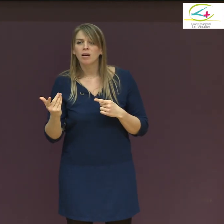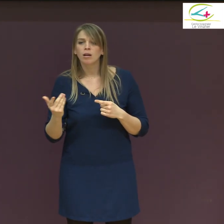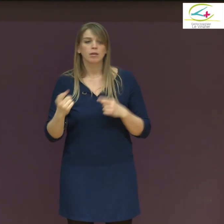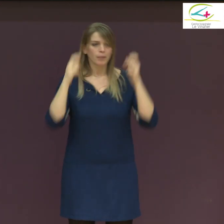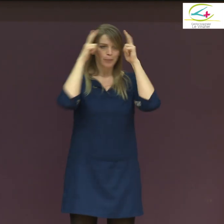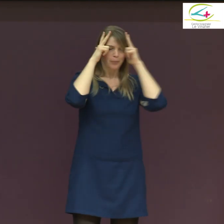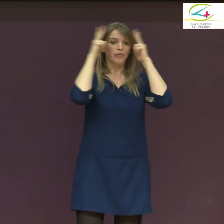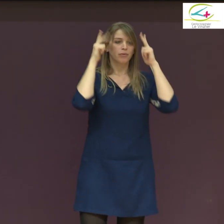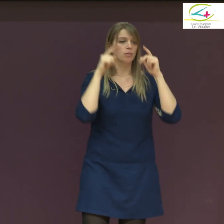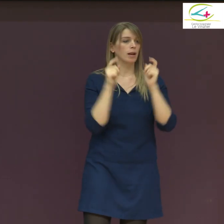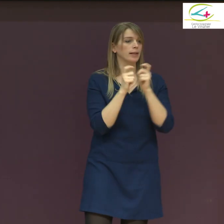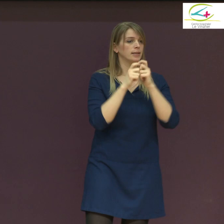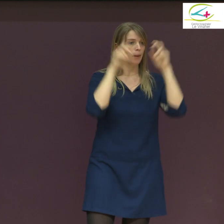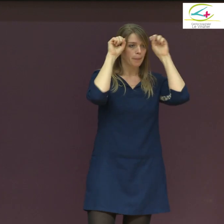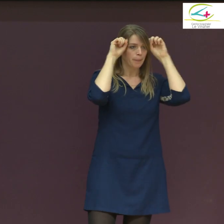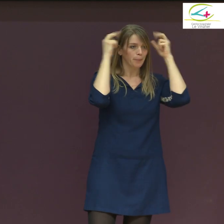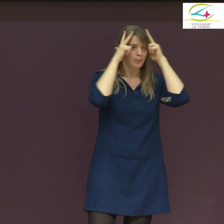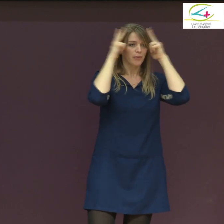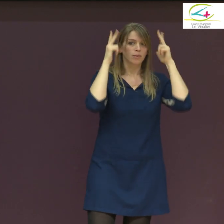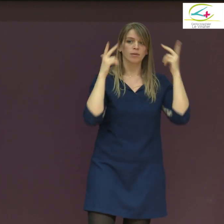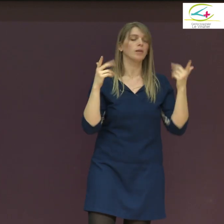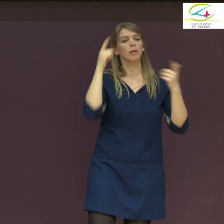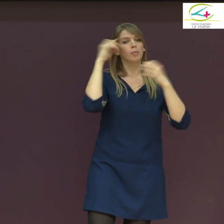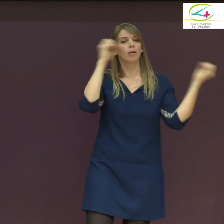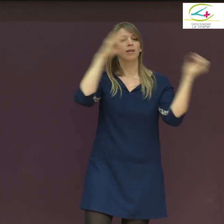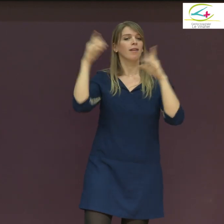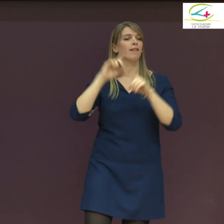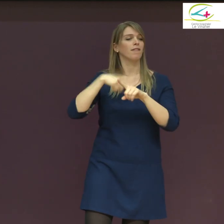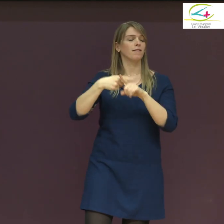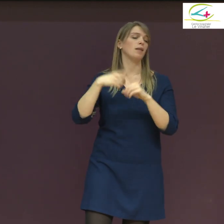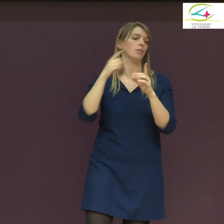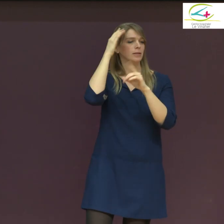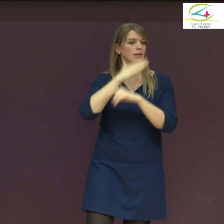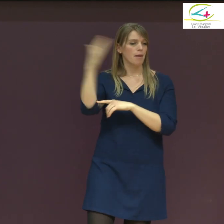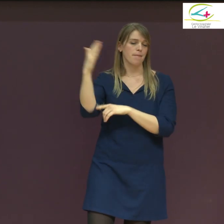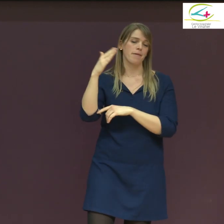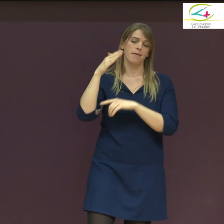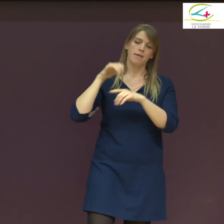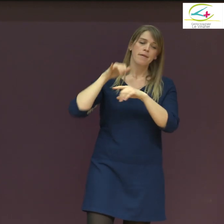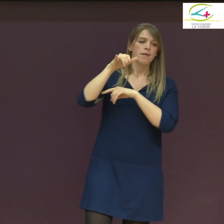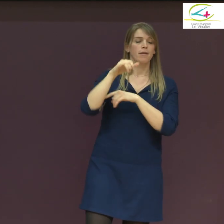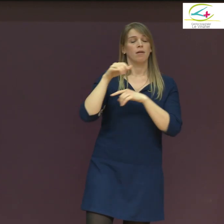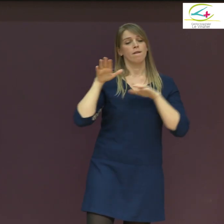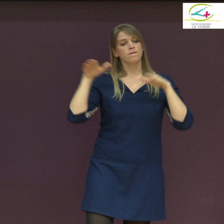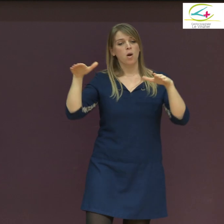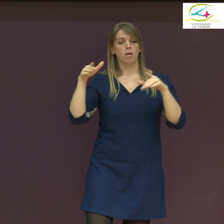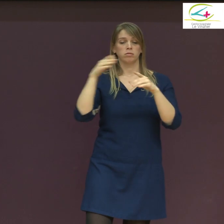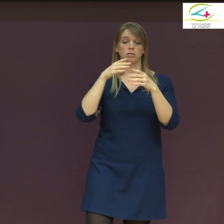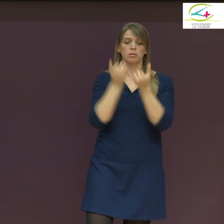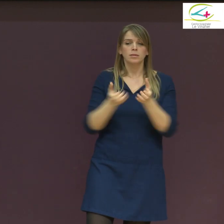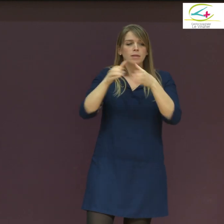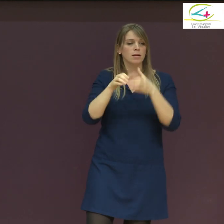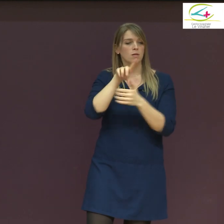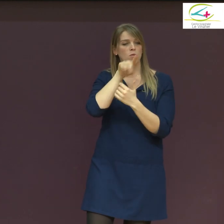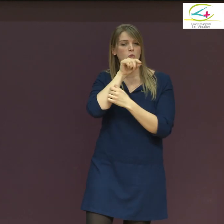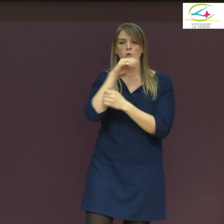L'électricité dans la tête, hein? Et vous pensez à Vol au dessus d'un coucou, qui est quand même un film qui date de 75, c'est-à-dire que les plus jeunes d'entre vous, vous ne